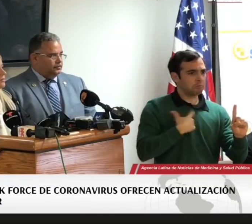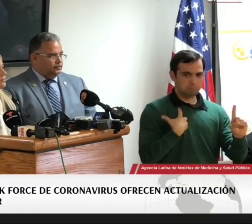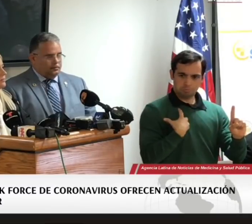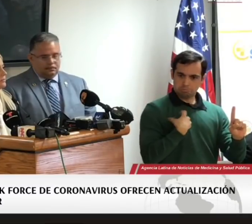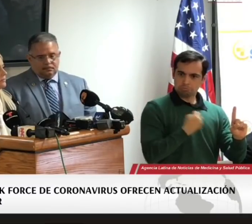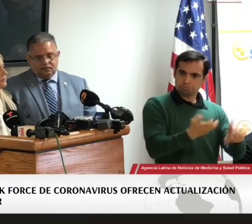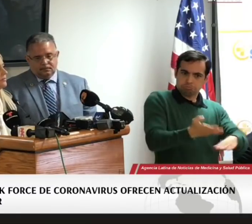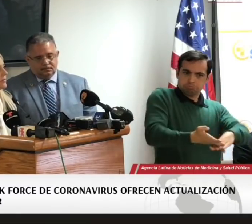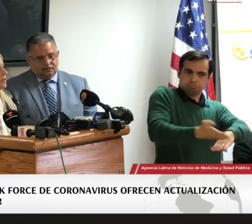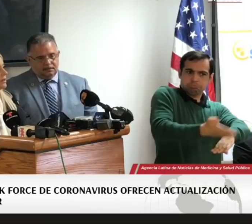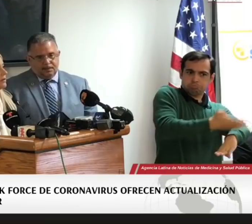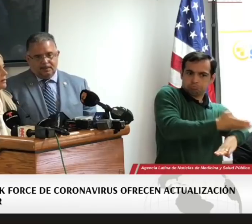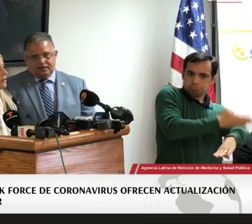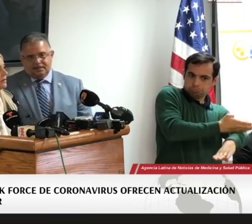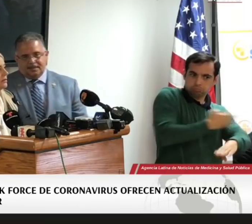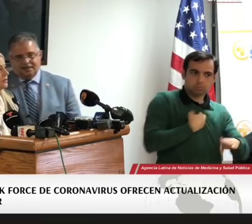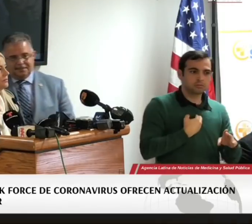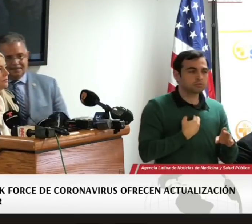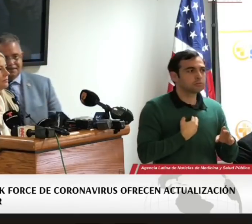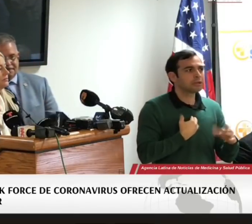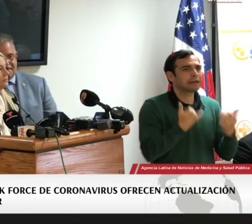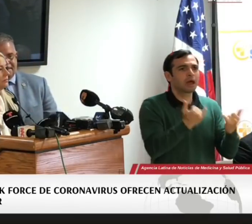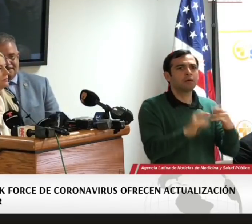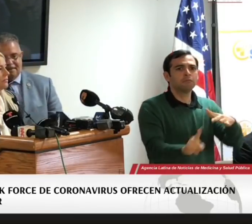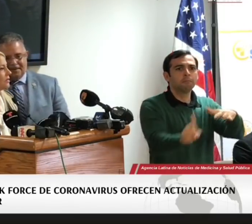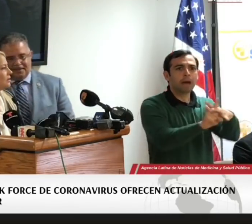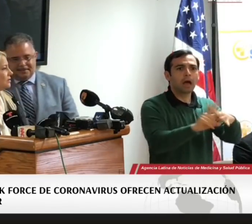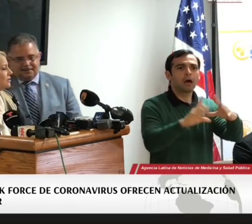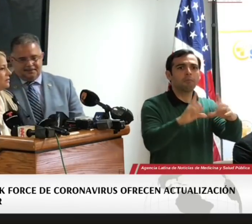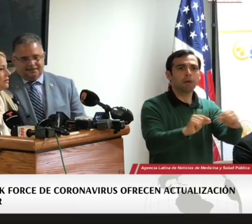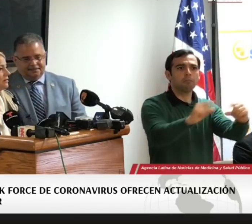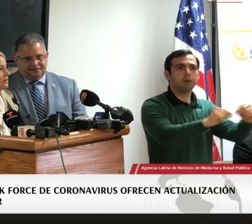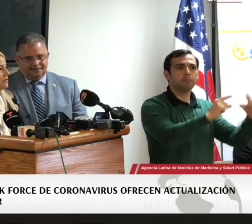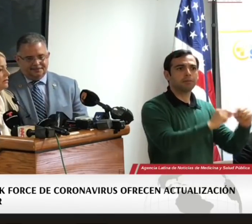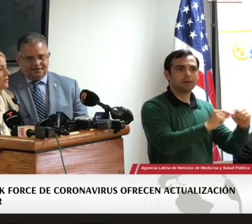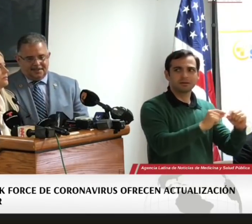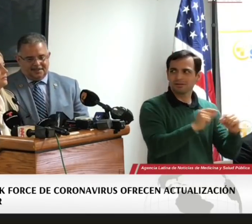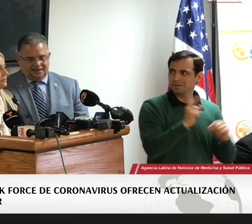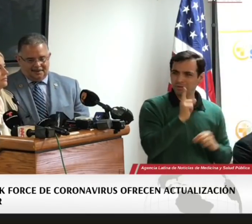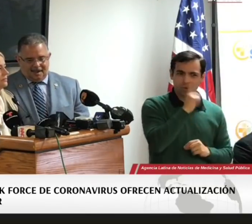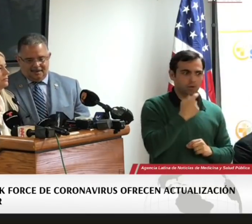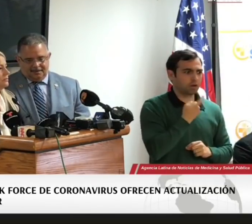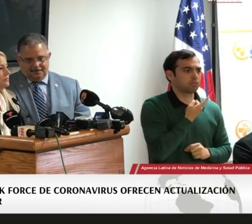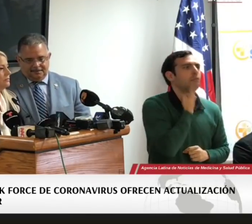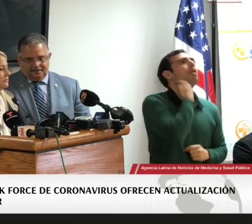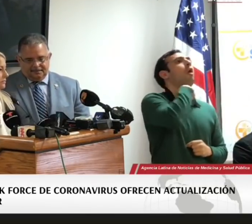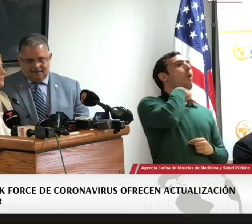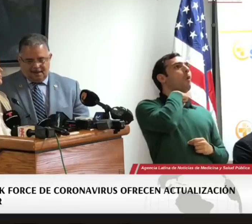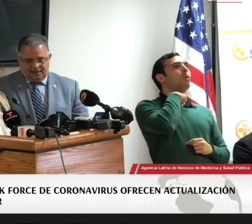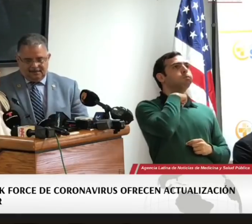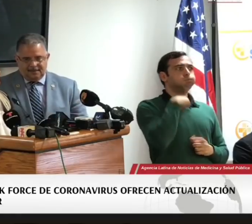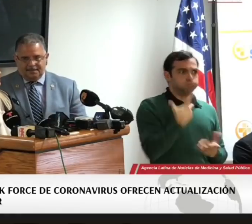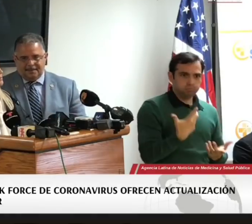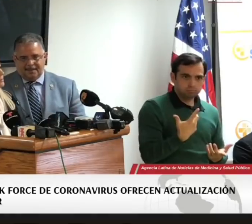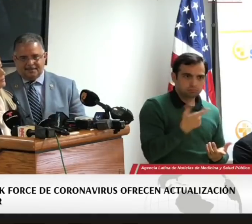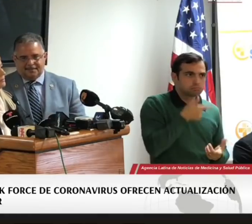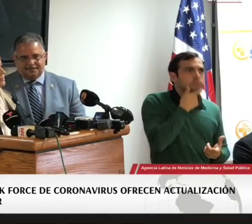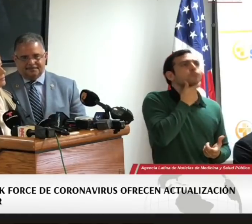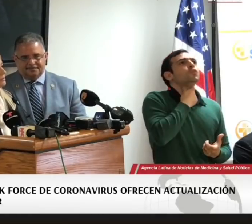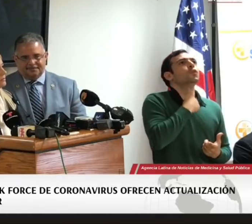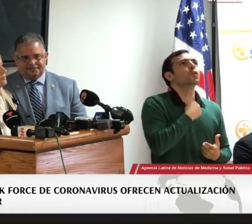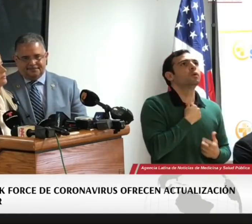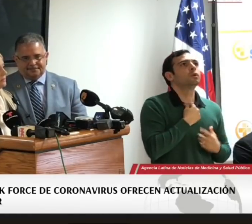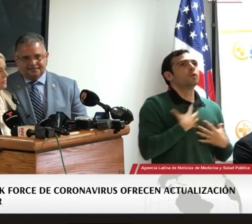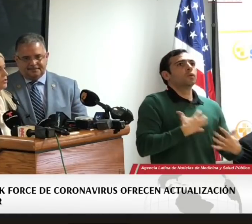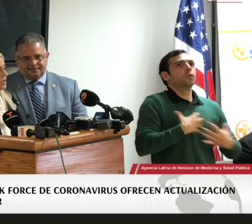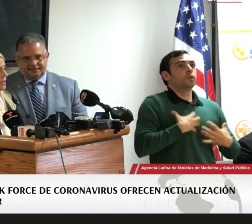Y todos los comentarios que se están surgiendo es que hasta está entubada la persona. Obviamente sí conocemos que hay